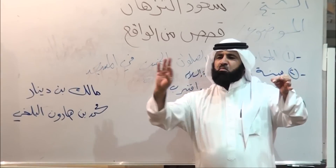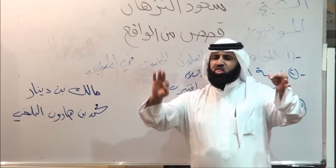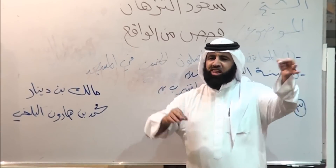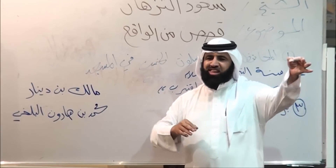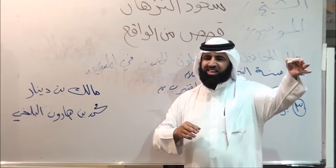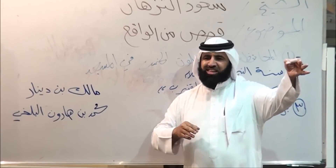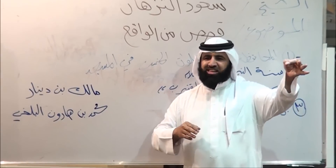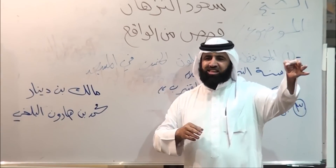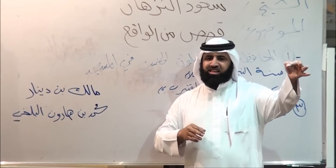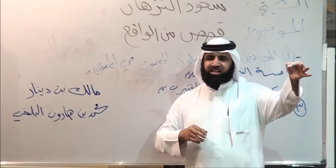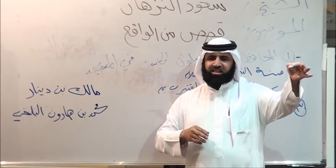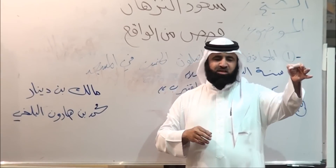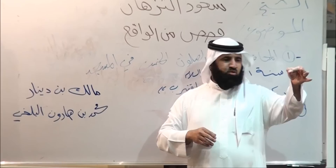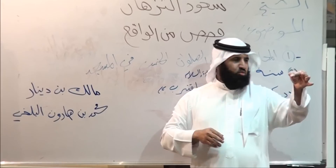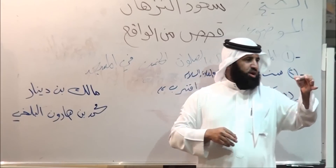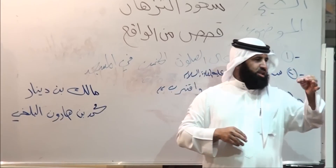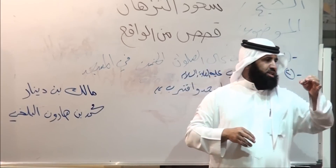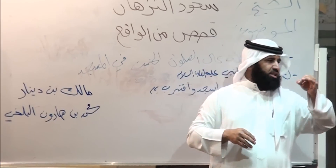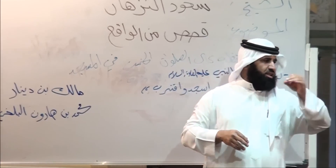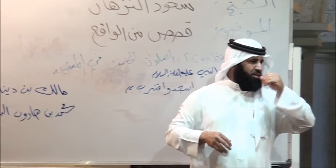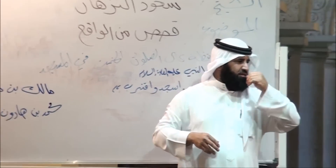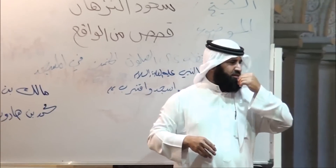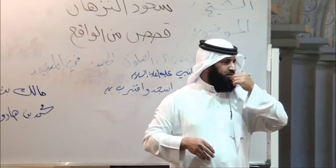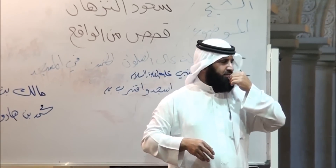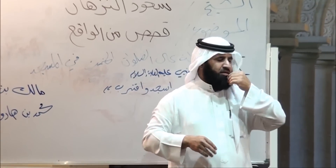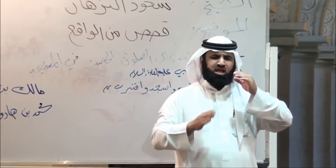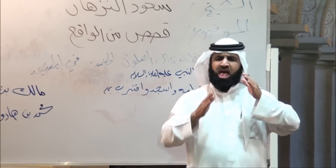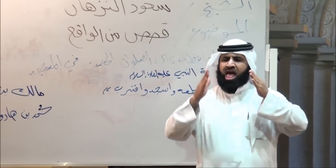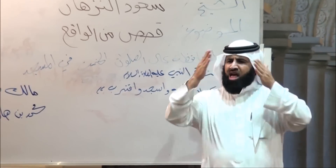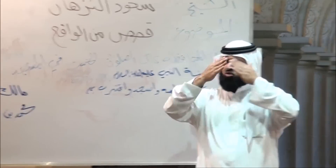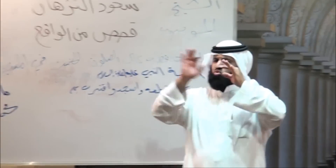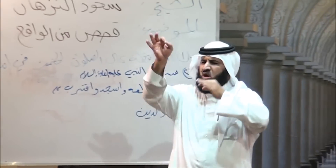وهي تقع في المشرق شرق آسيا.